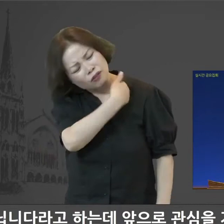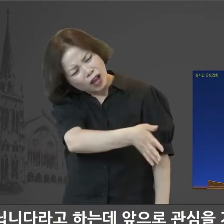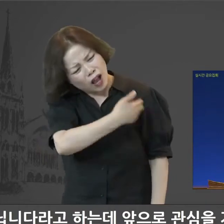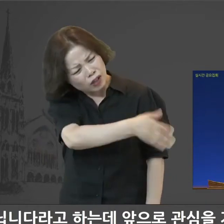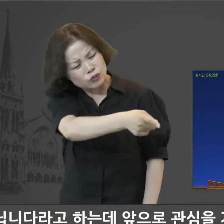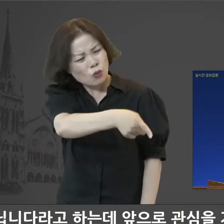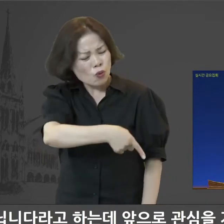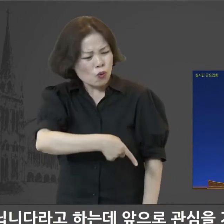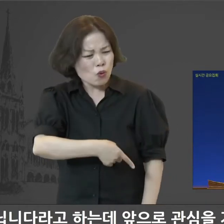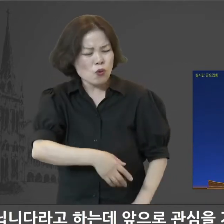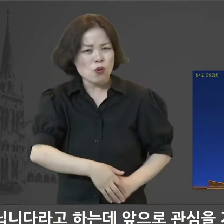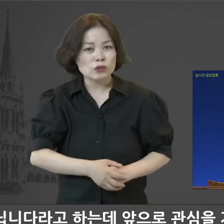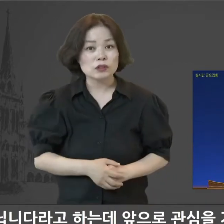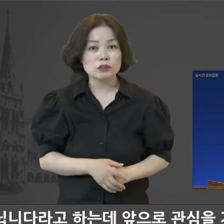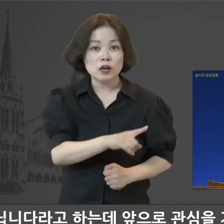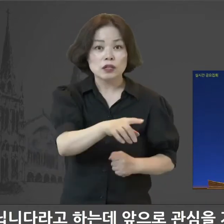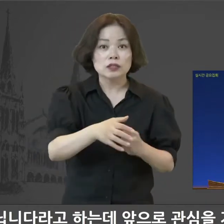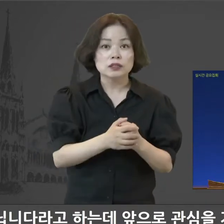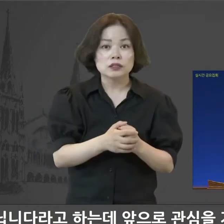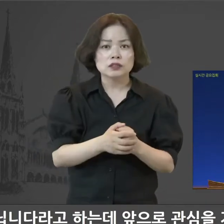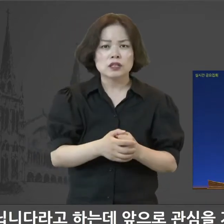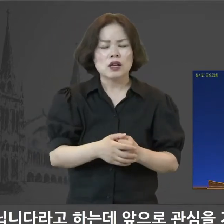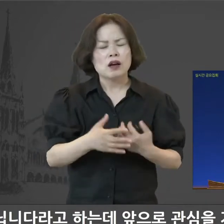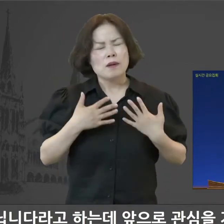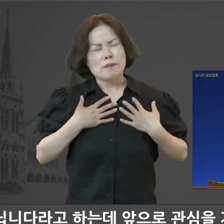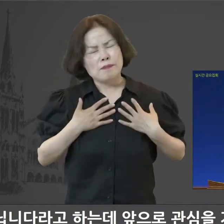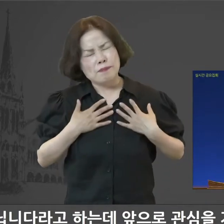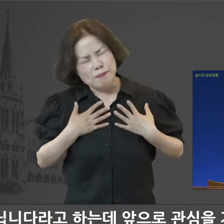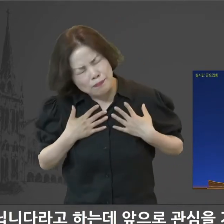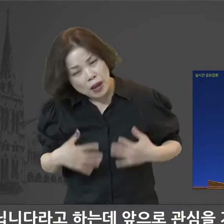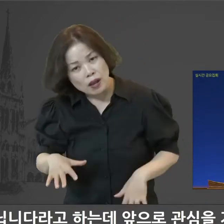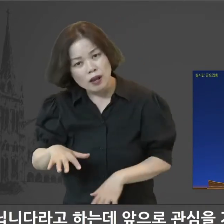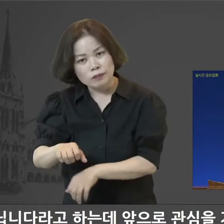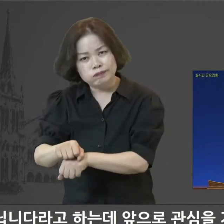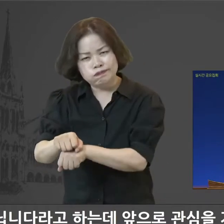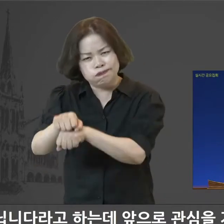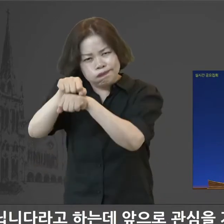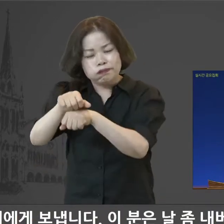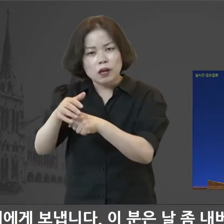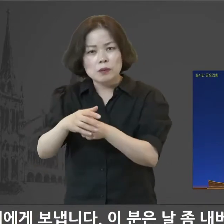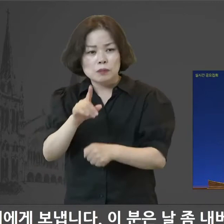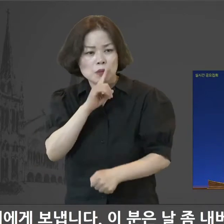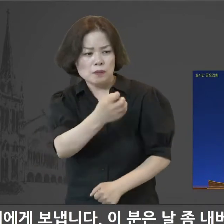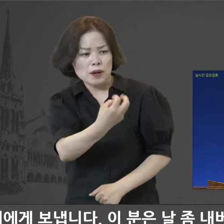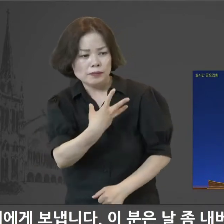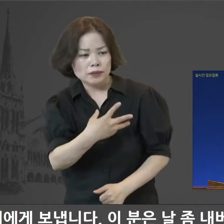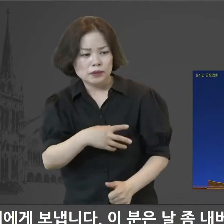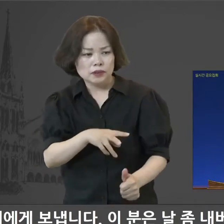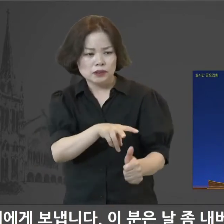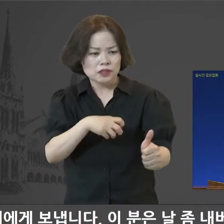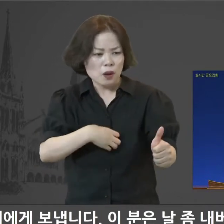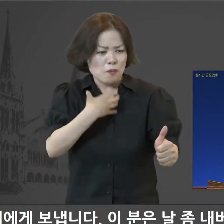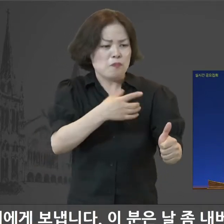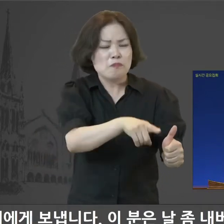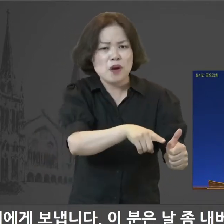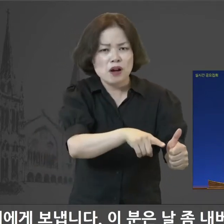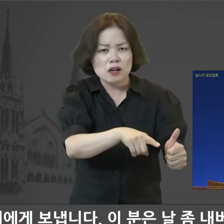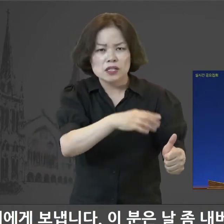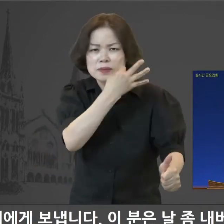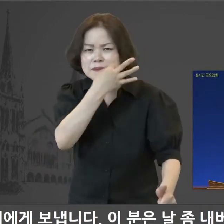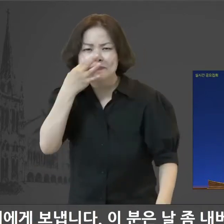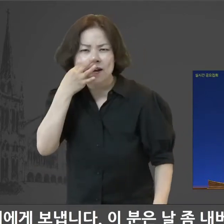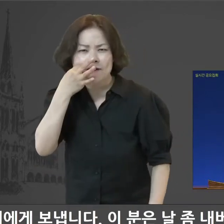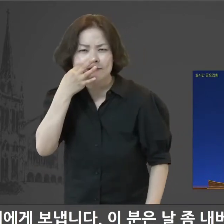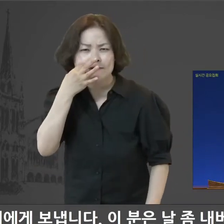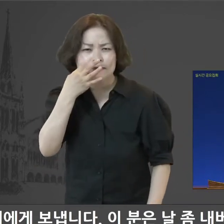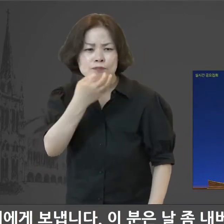이거거든요. 그러니까 이런 피로가 쌓이고 쌓이는 거예요. 그러니까 무슨 말만 하면 혐오 표현, 입을 막어 이렇게